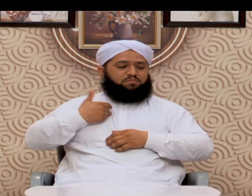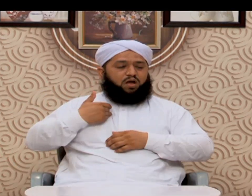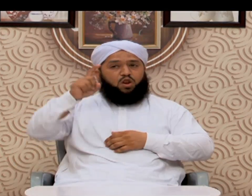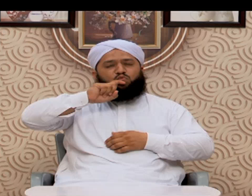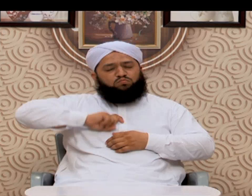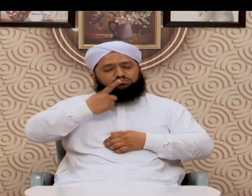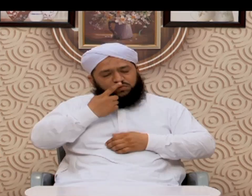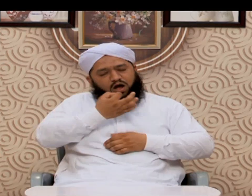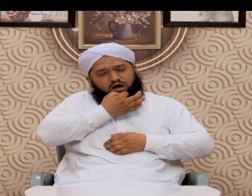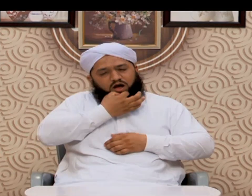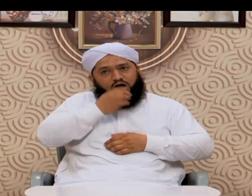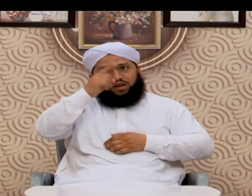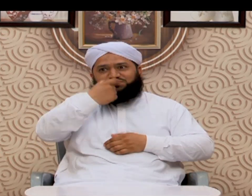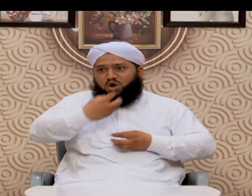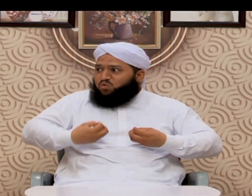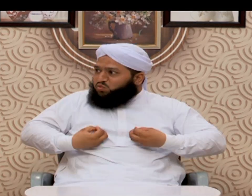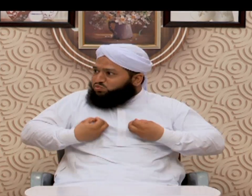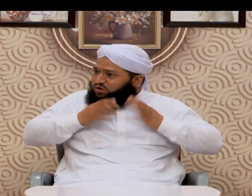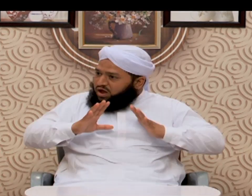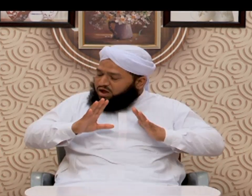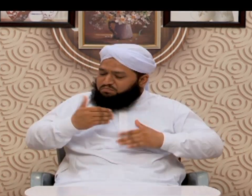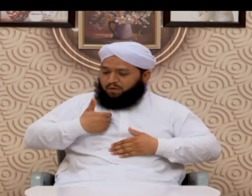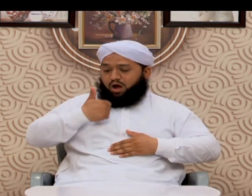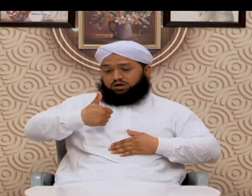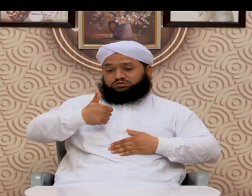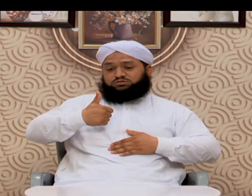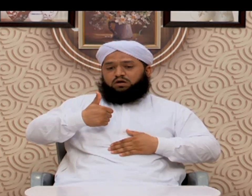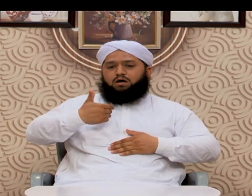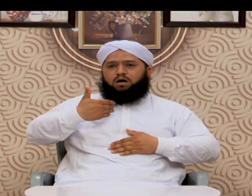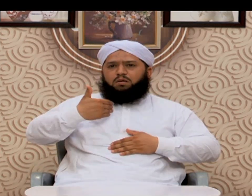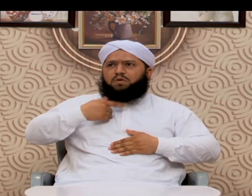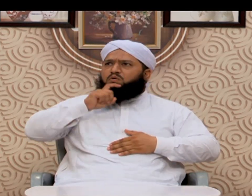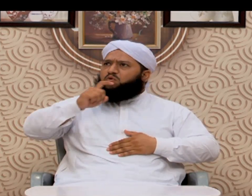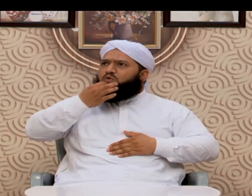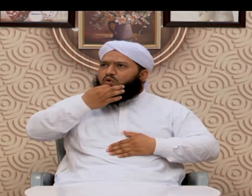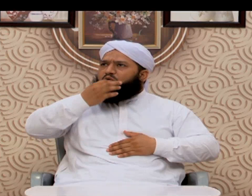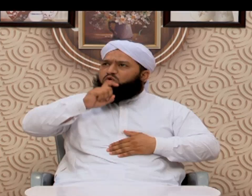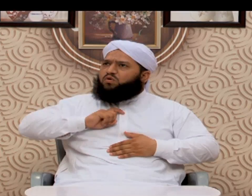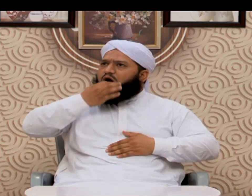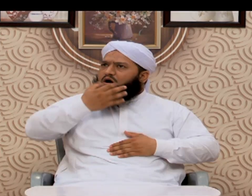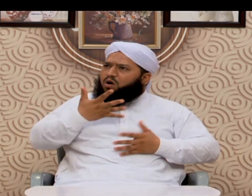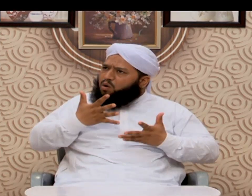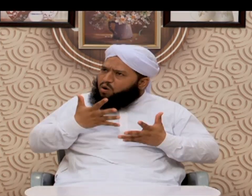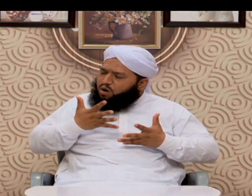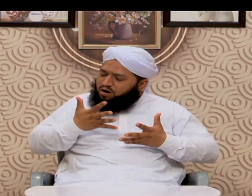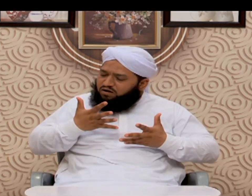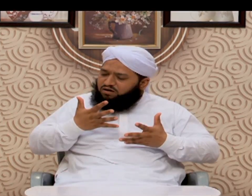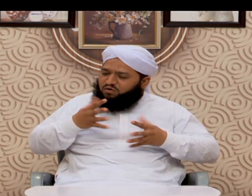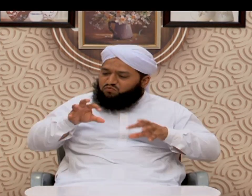جانثاری اور وفاداری سے اسے خوش کرنے میں کامیاب ہو جاؤں تو میں اچھا، ورنہ آپ کے کتے کی دم ہی مجھ سے اچھی۔ چونکہ